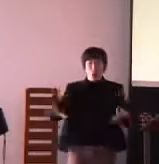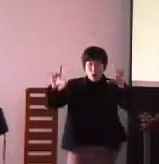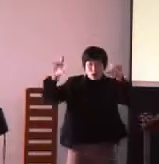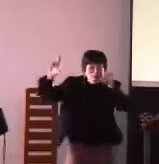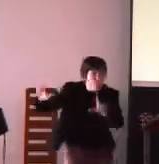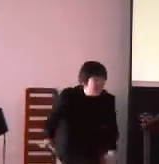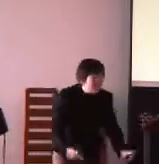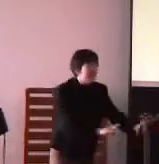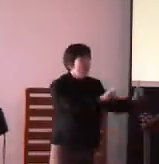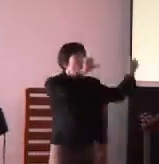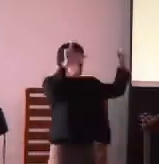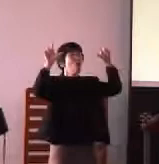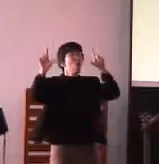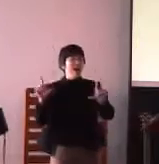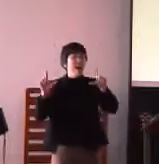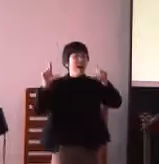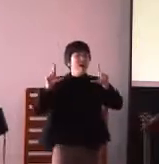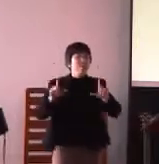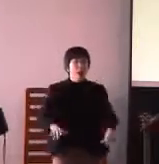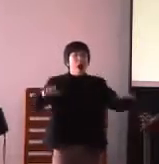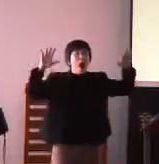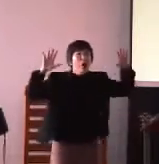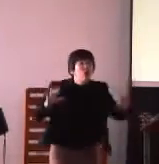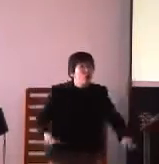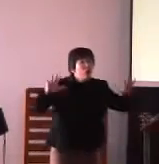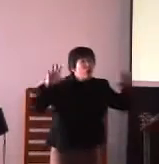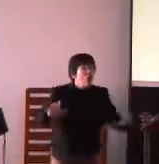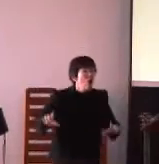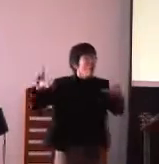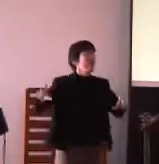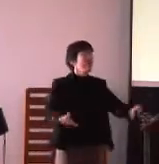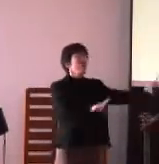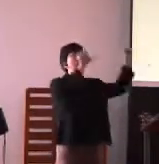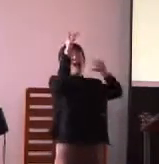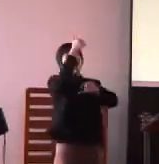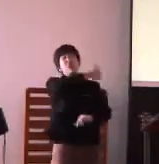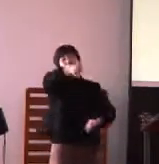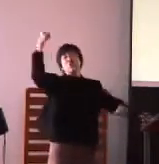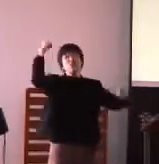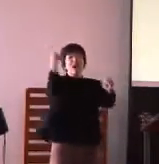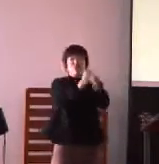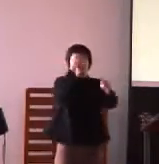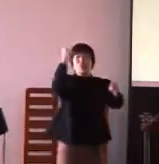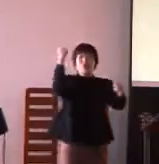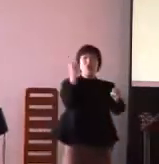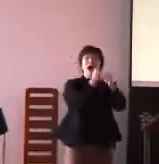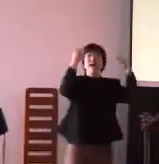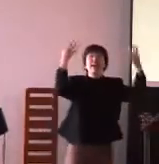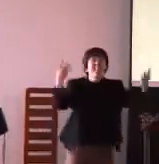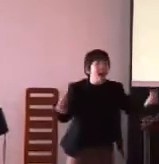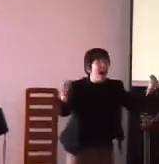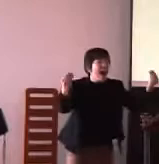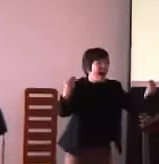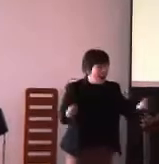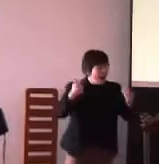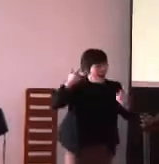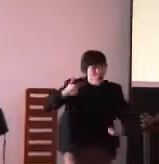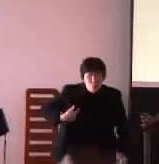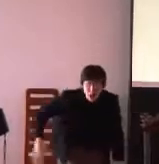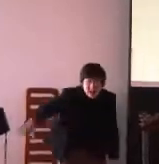この日をば、この日が主が作られた、我